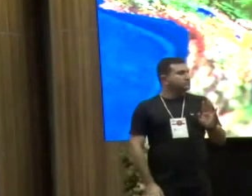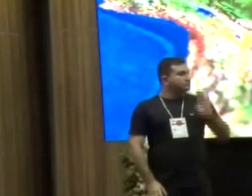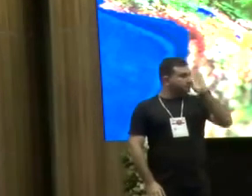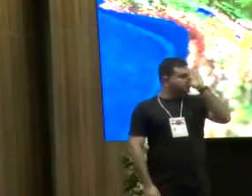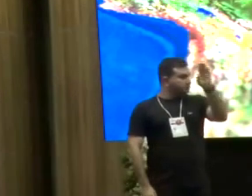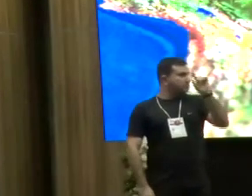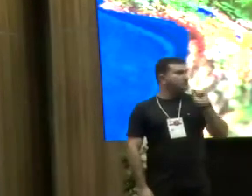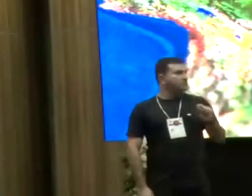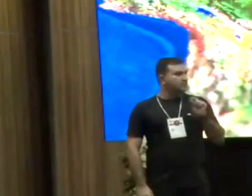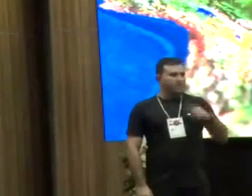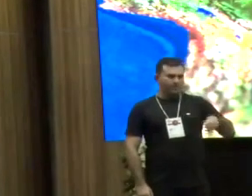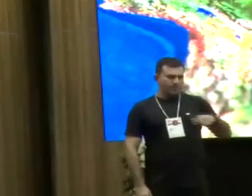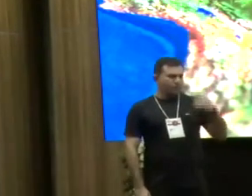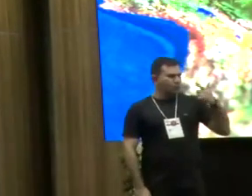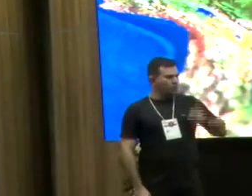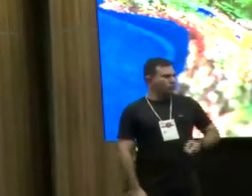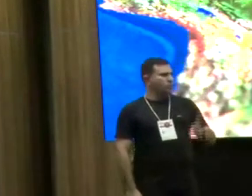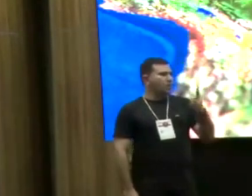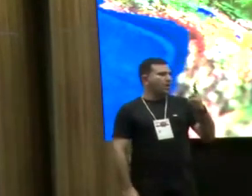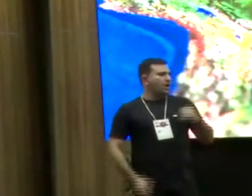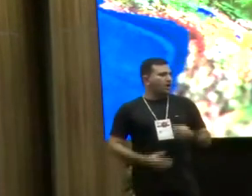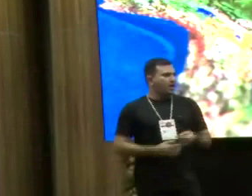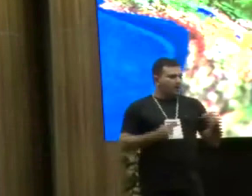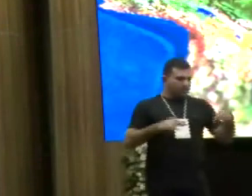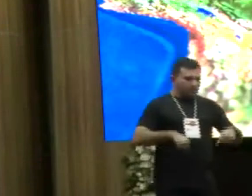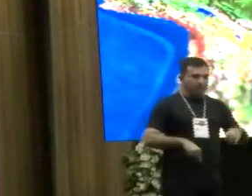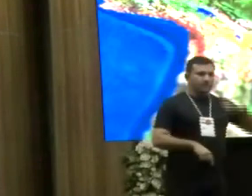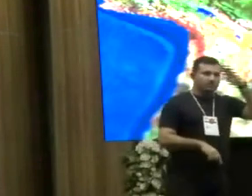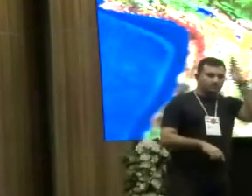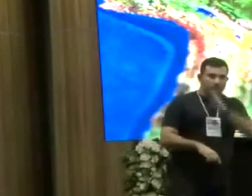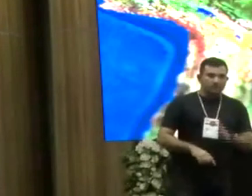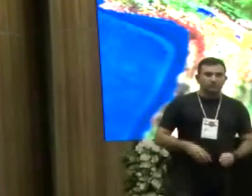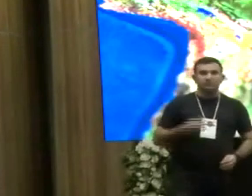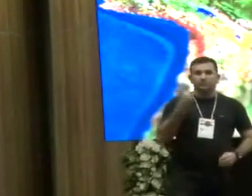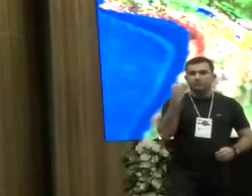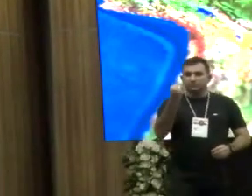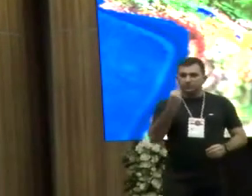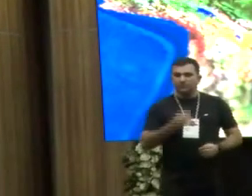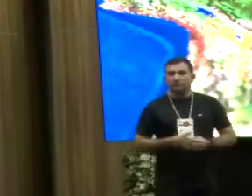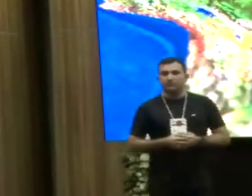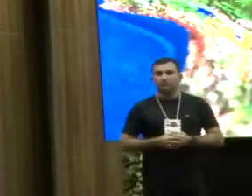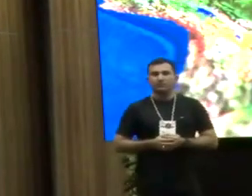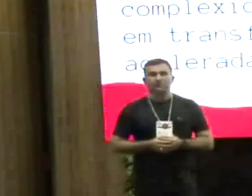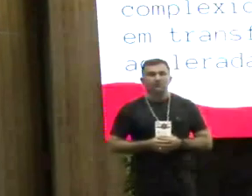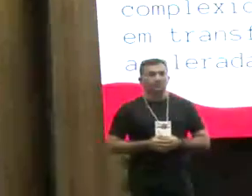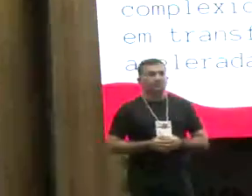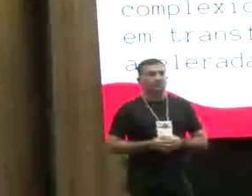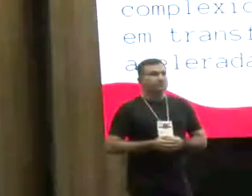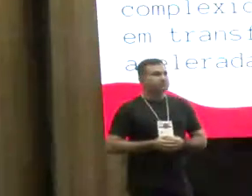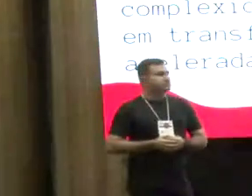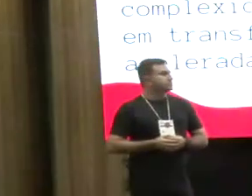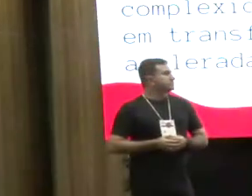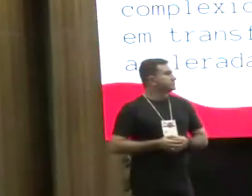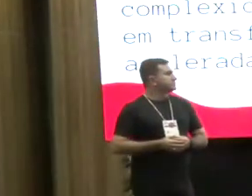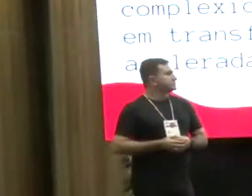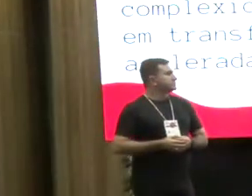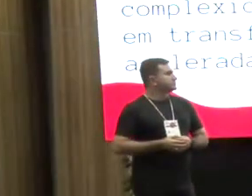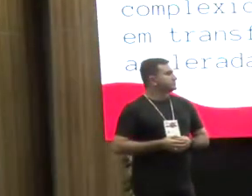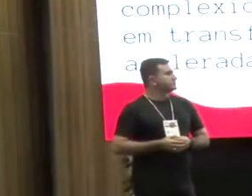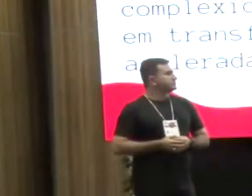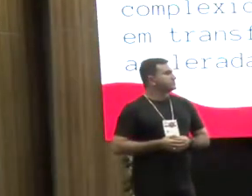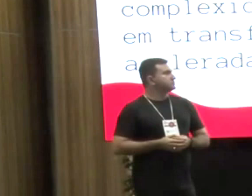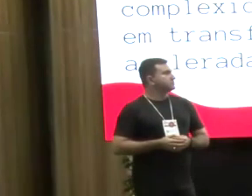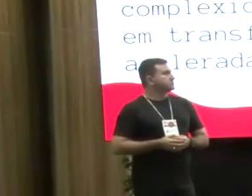Não dá para a gente ignorar as riquezas desse país, tá? E aí, como é